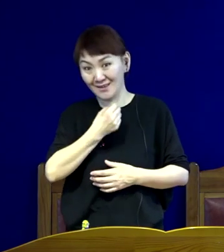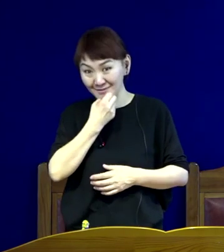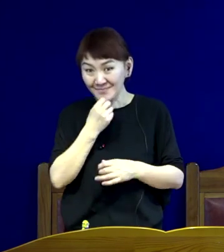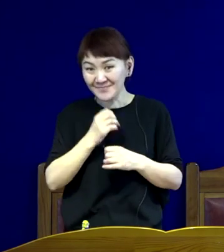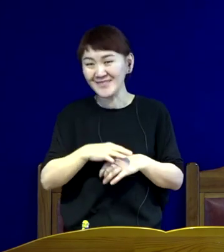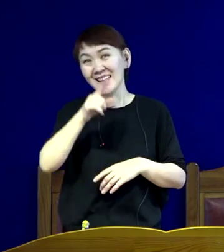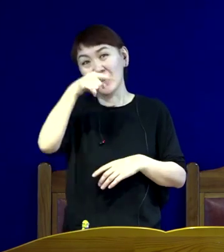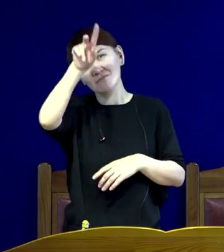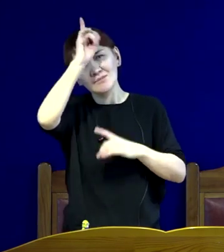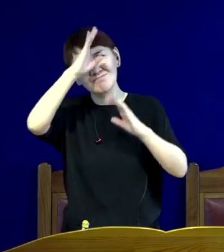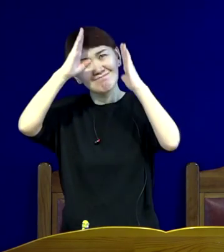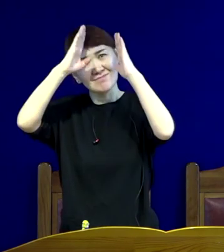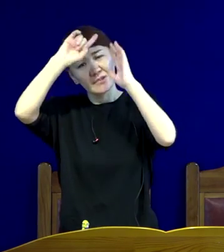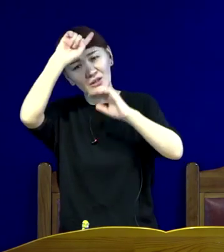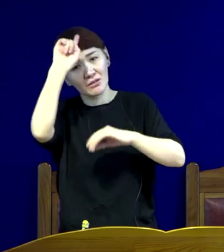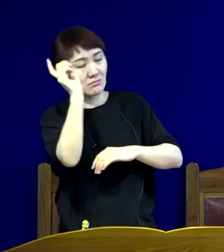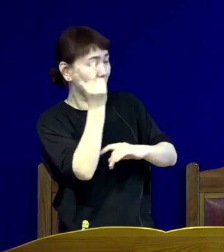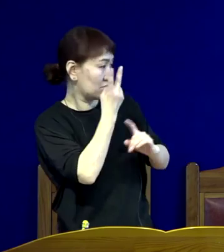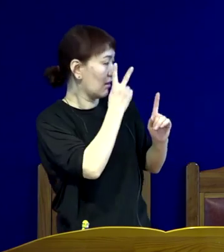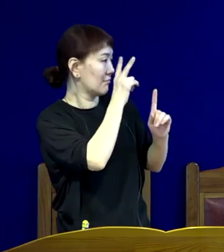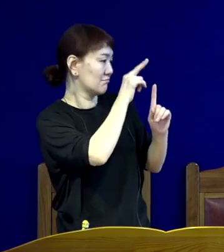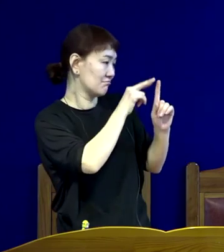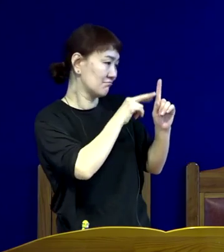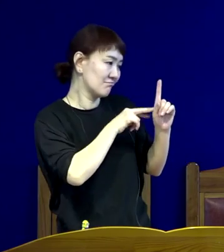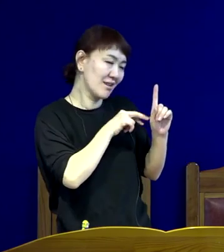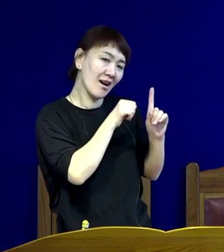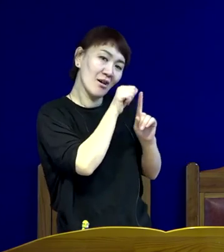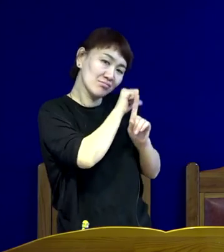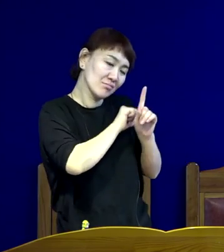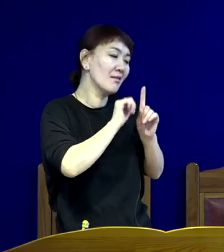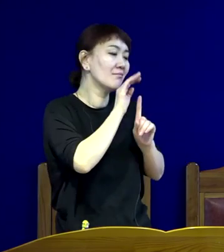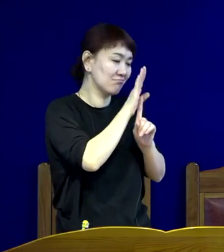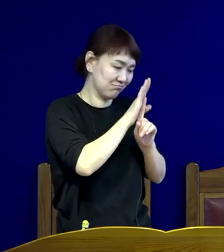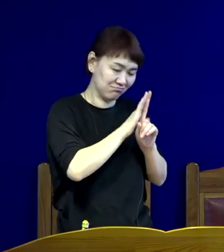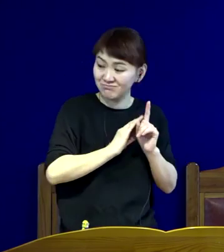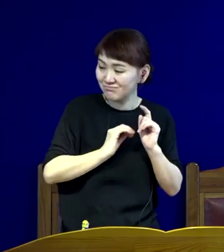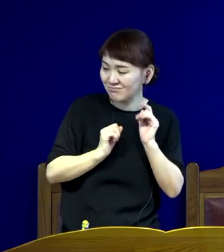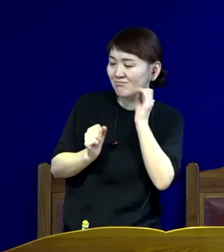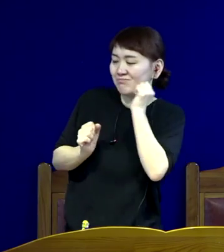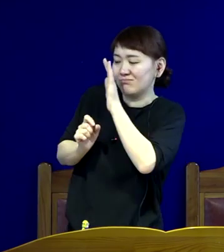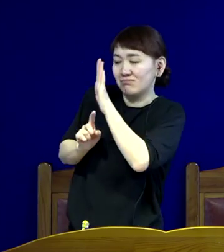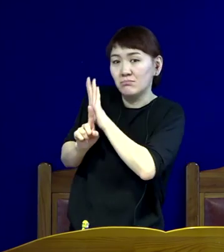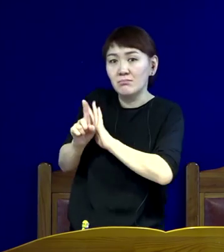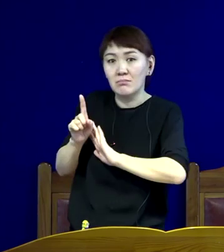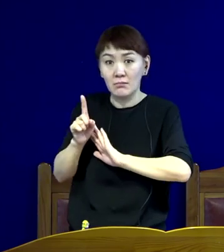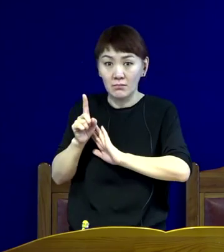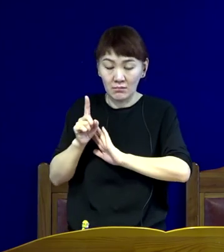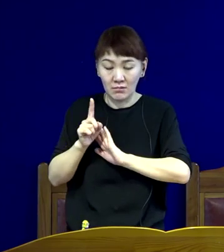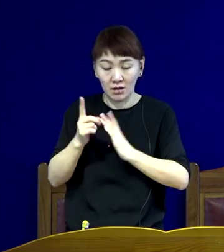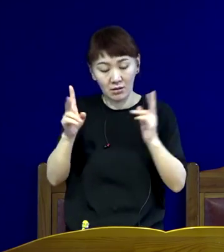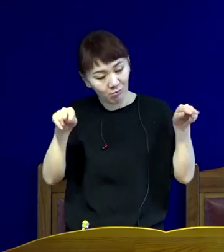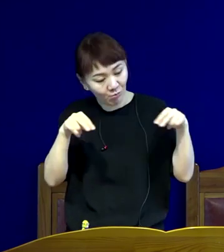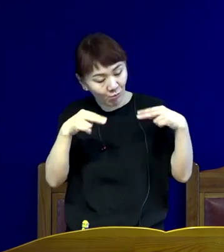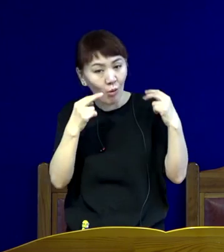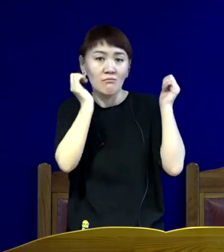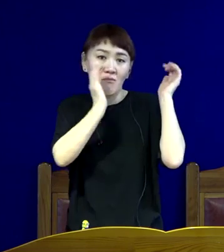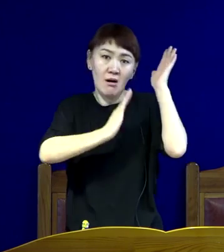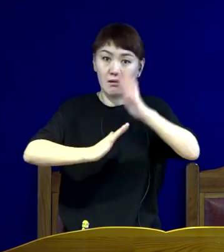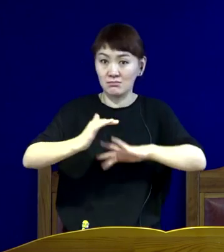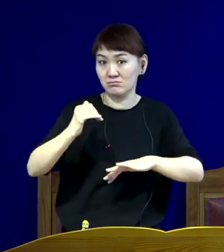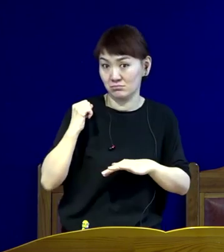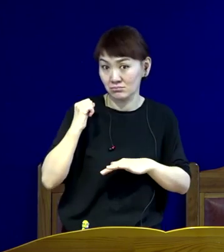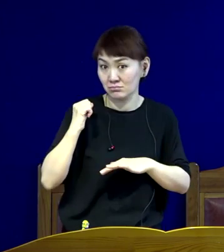сэтгэлээр харж чадна. Хайр гэдэг нь бүрэн дүүрэн бүрэлдэж чадна. Энэ бол жинхэнэ хайр мөн. Тэр гэр бүл эхнэр